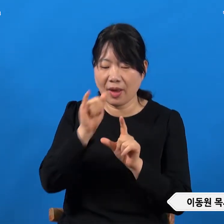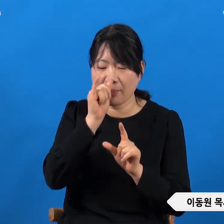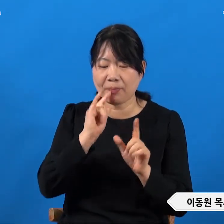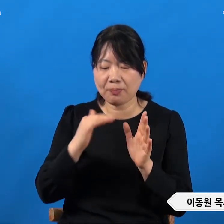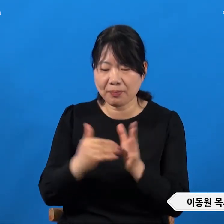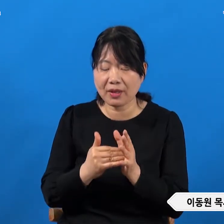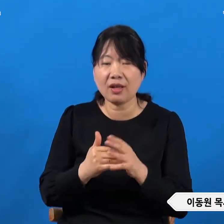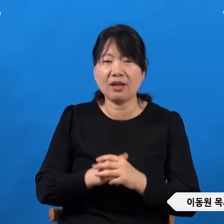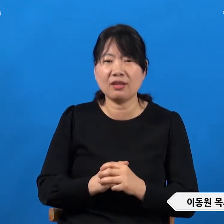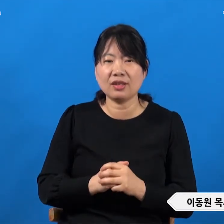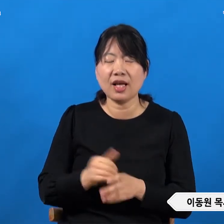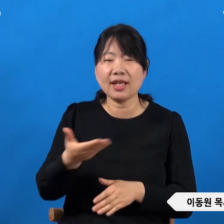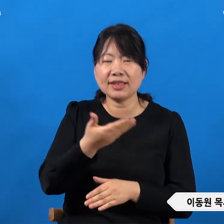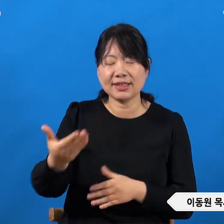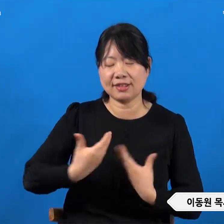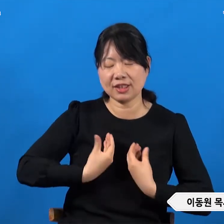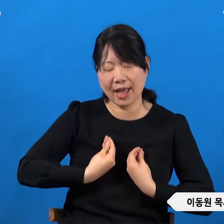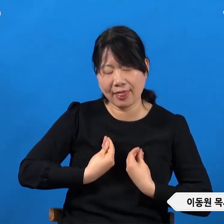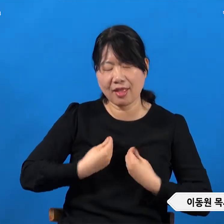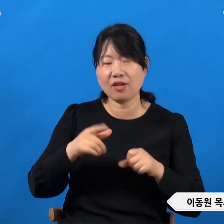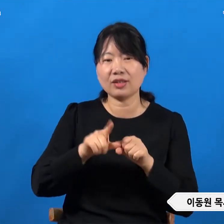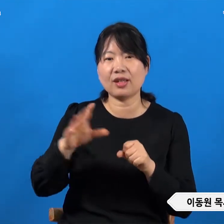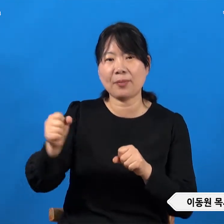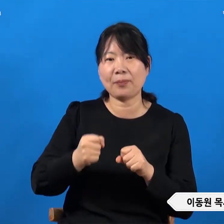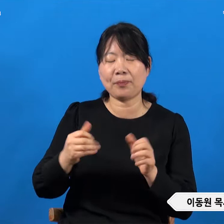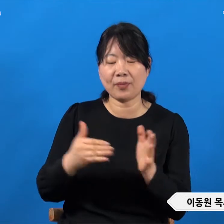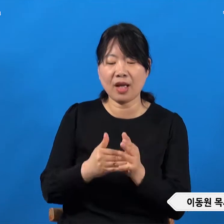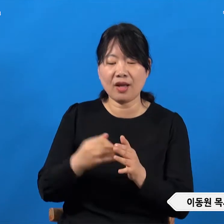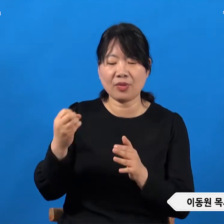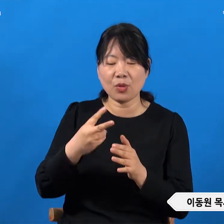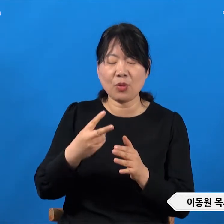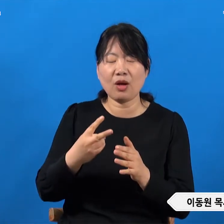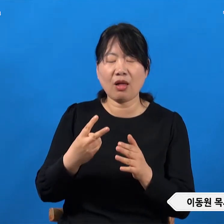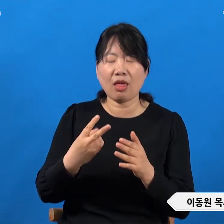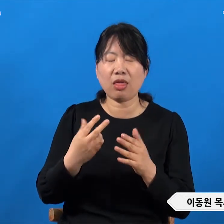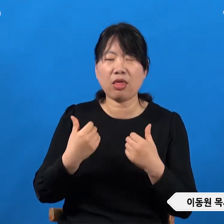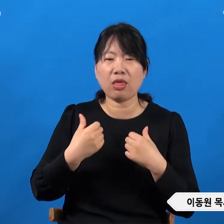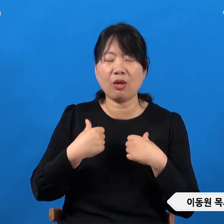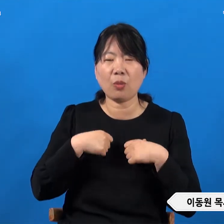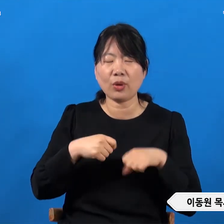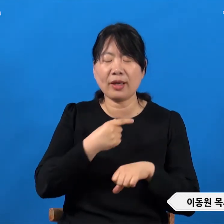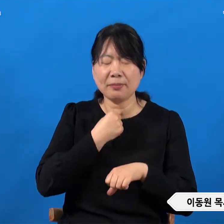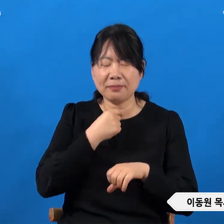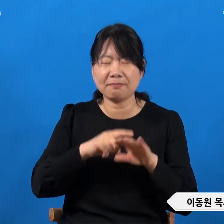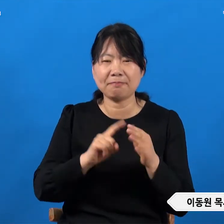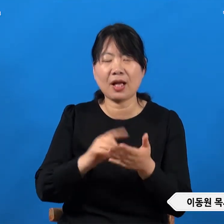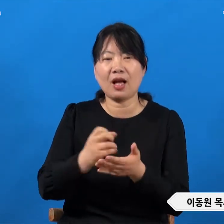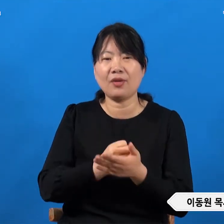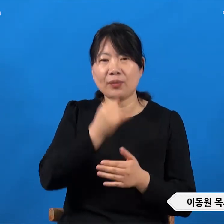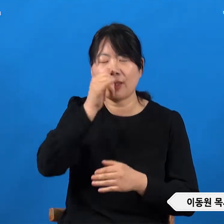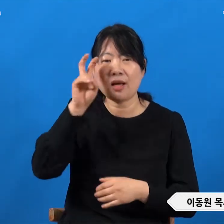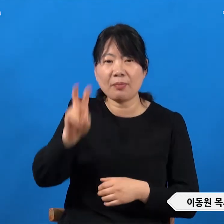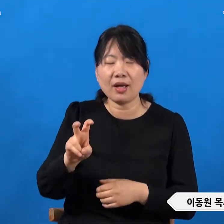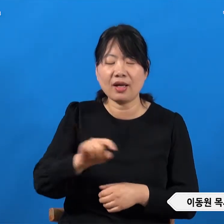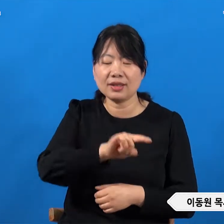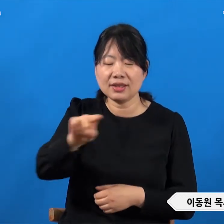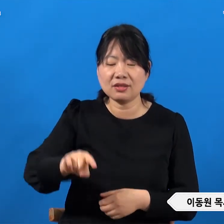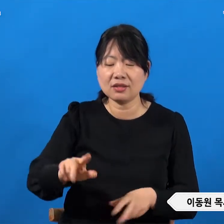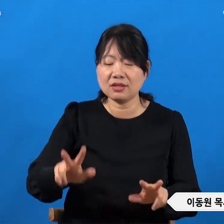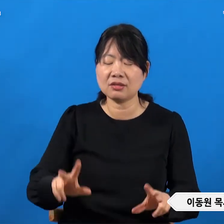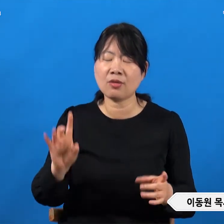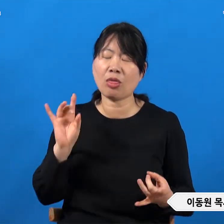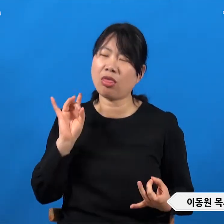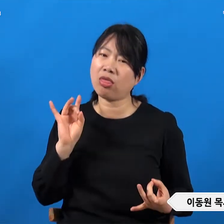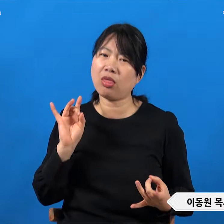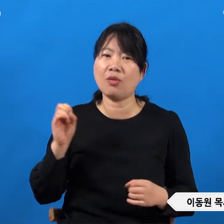보냈을까요? 얼마나 그들은 좌절의 시간을, 그리고 낙심의 시간을 보냈겠습니까? 이제 그들은 아무것도 할